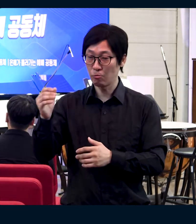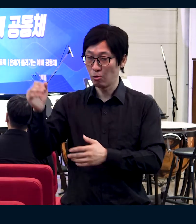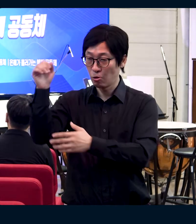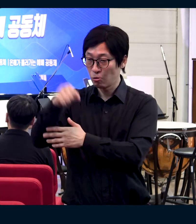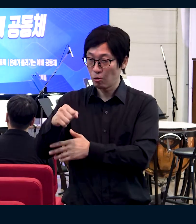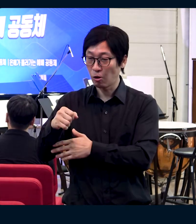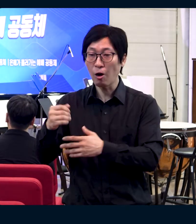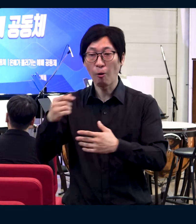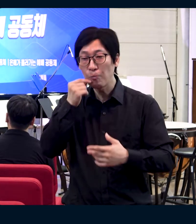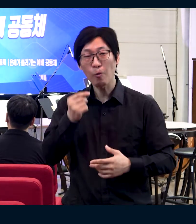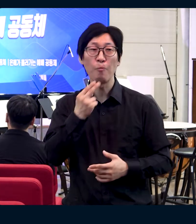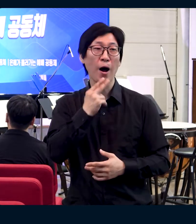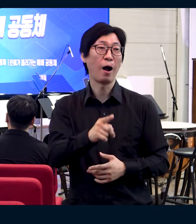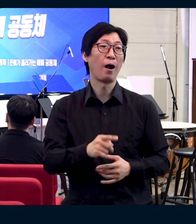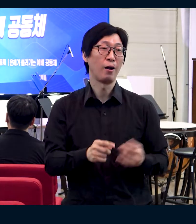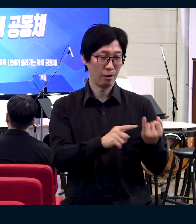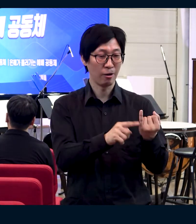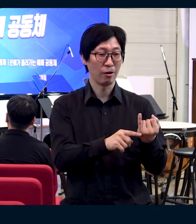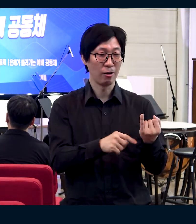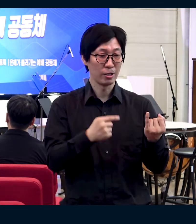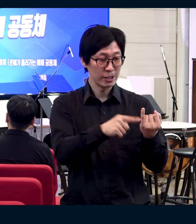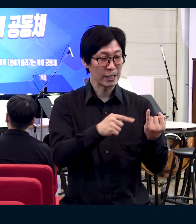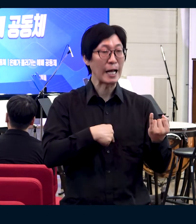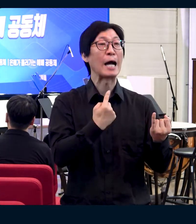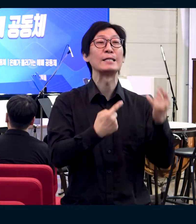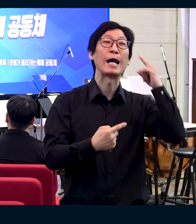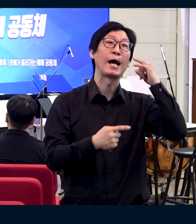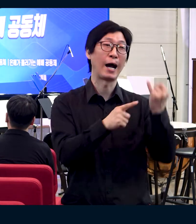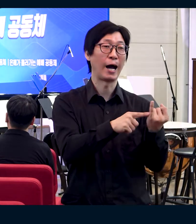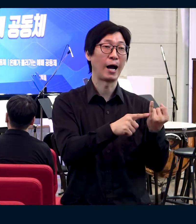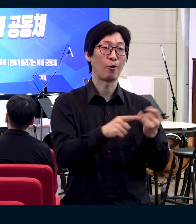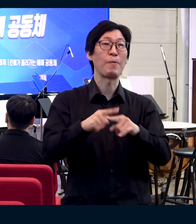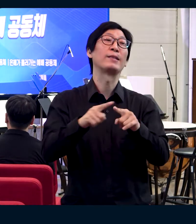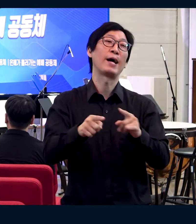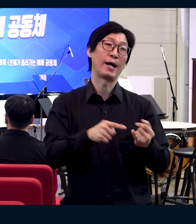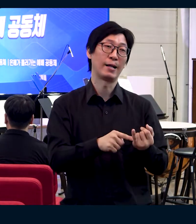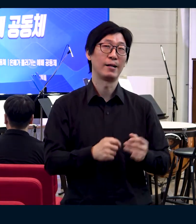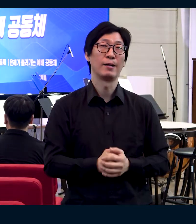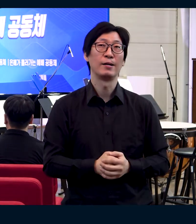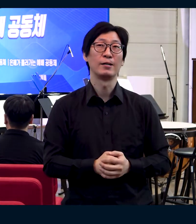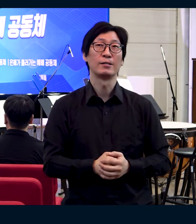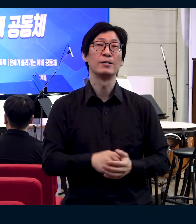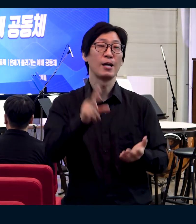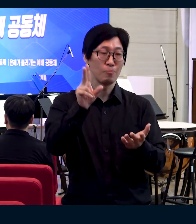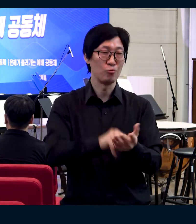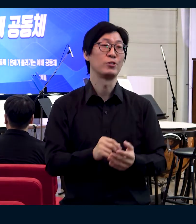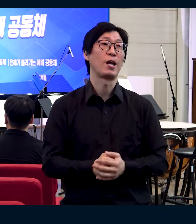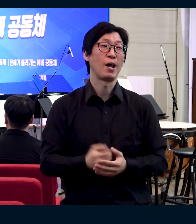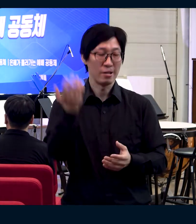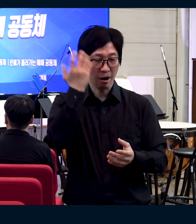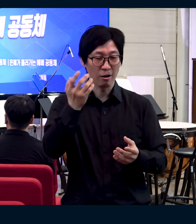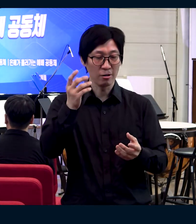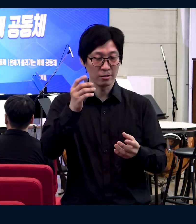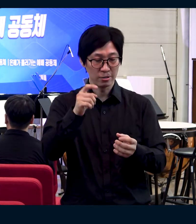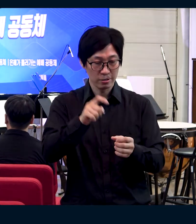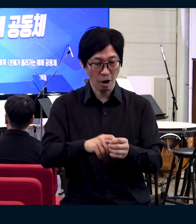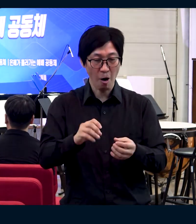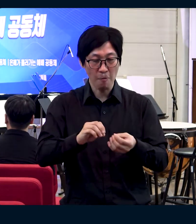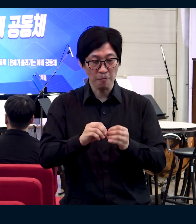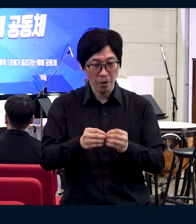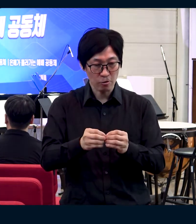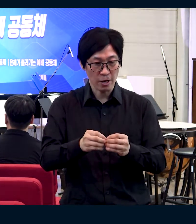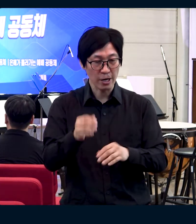자기 생각 아닙니까? 자기 생각 가지고 그렇게 판단한 거예요. 바로 이것이 영적 편법을 쓰기